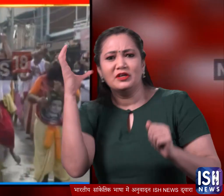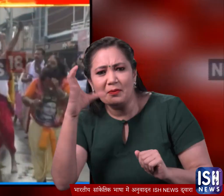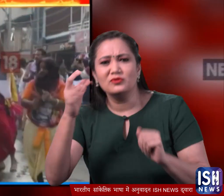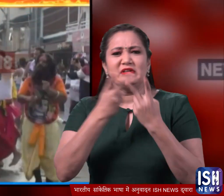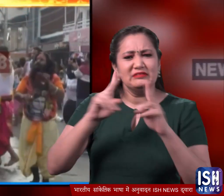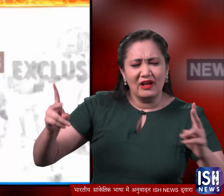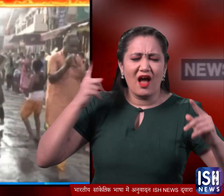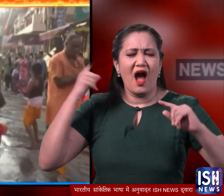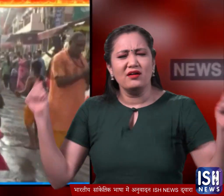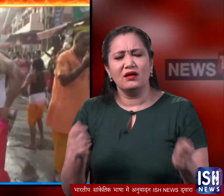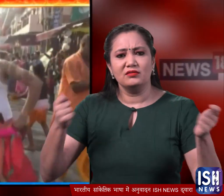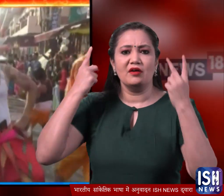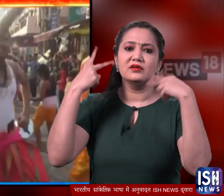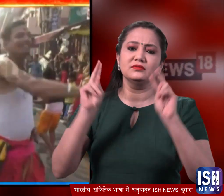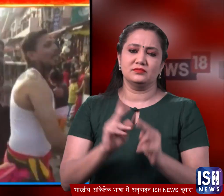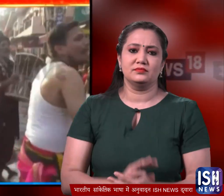हुए सवारी में शामिल हुए।